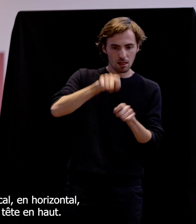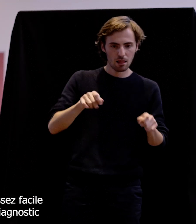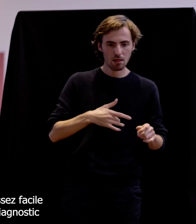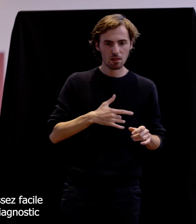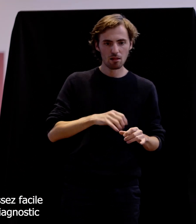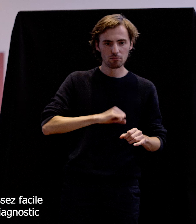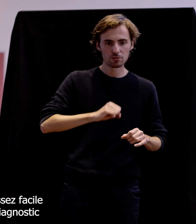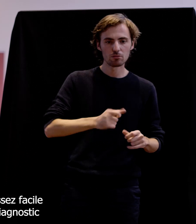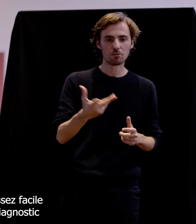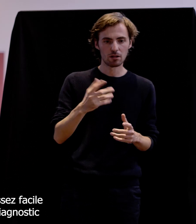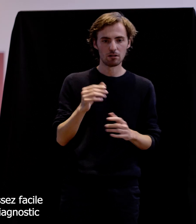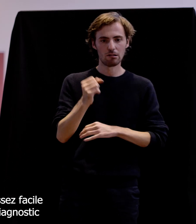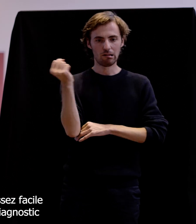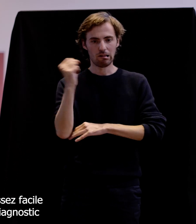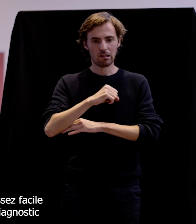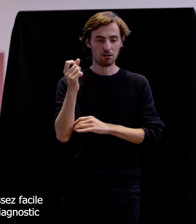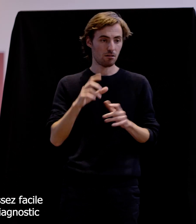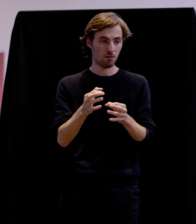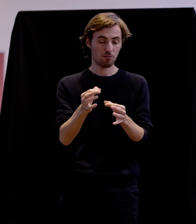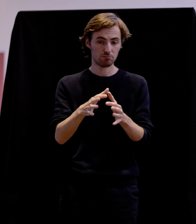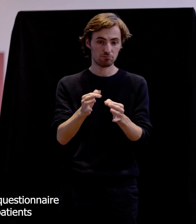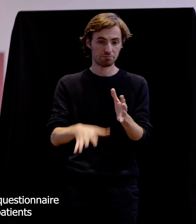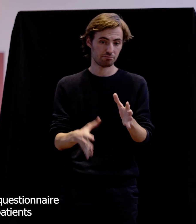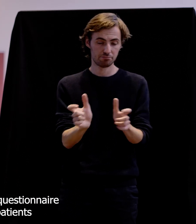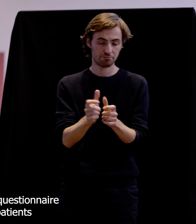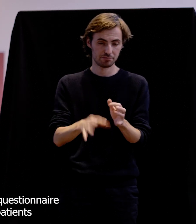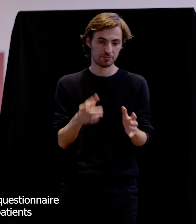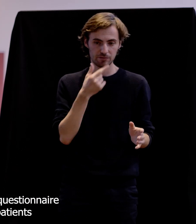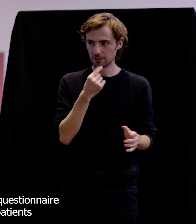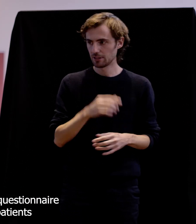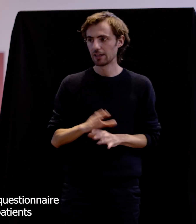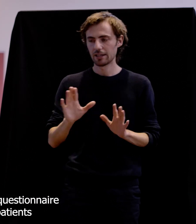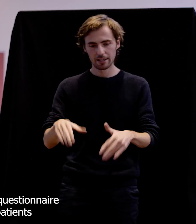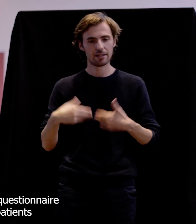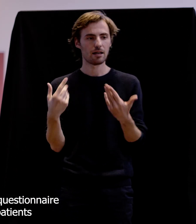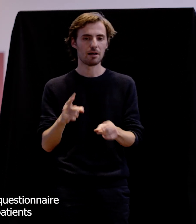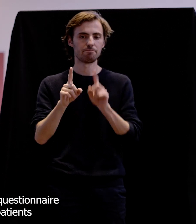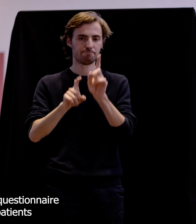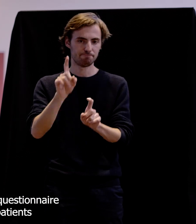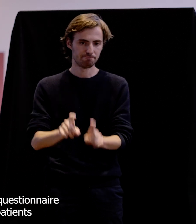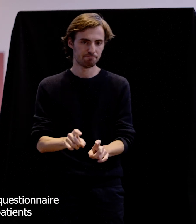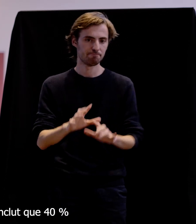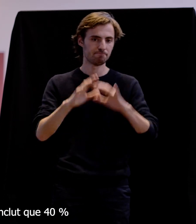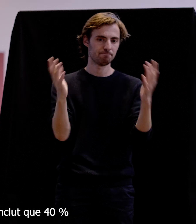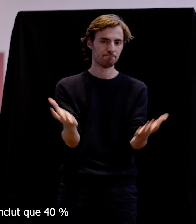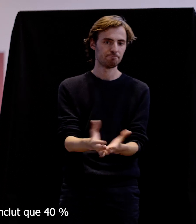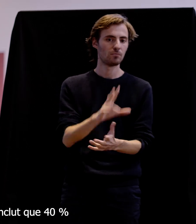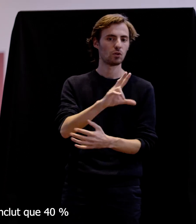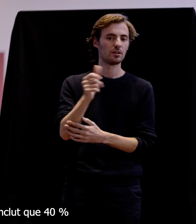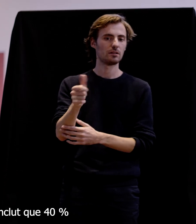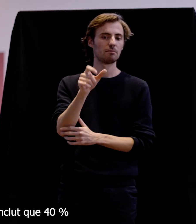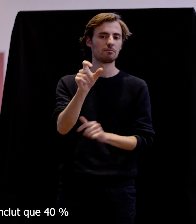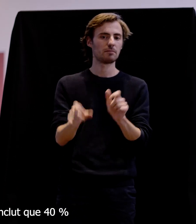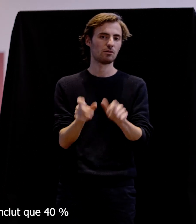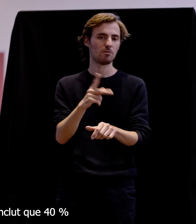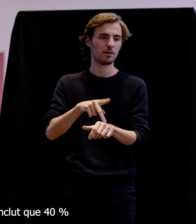la tête en haut. Donc, c'est assez facile de faire le diagnostic. Et elle a fait un questionnaire parmi 31 patients charges et